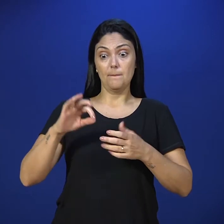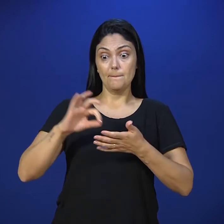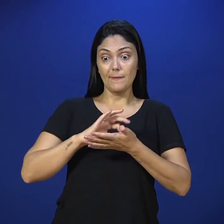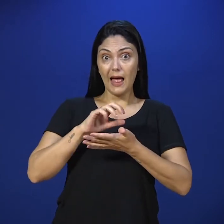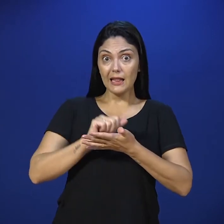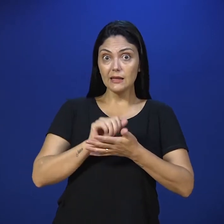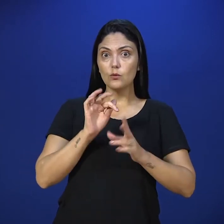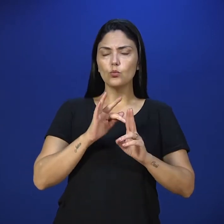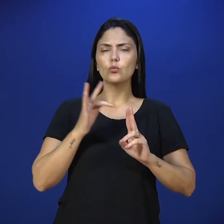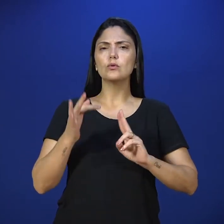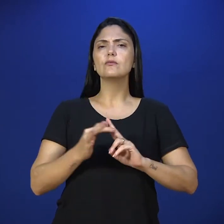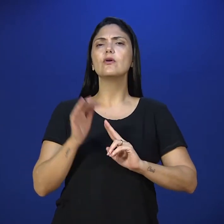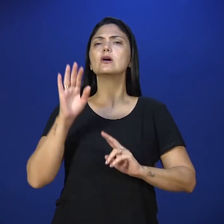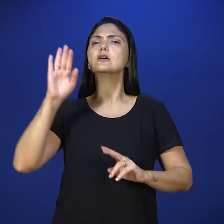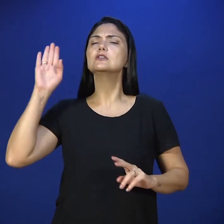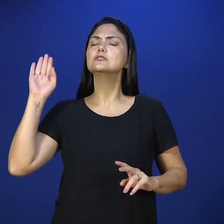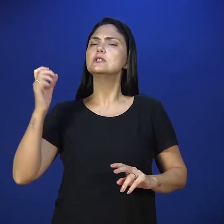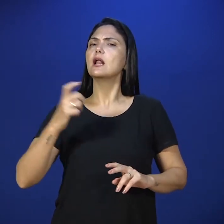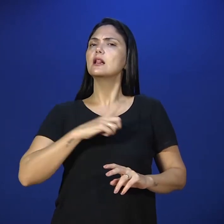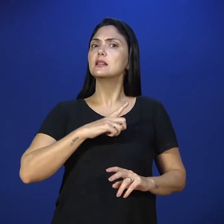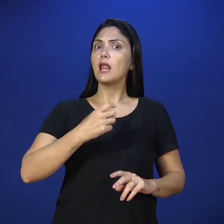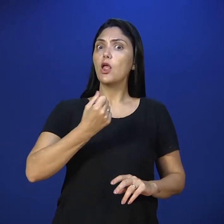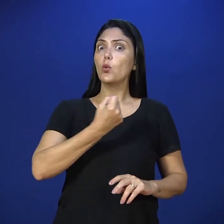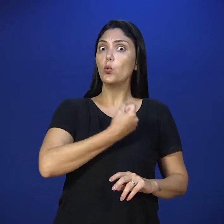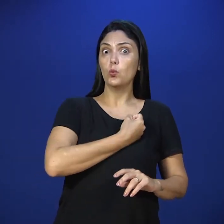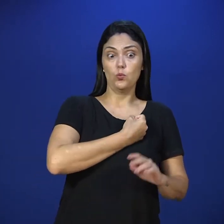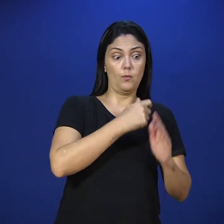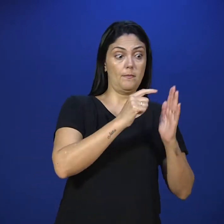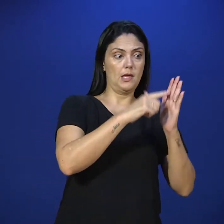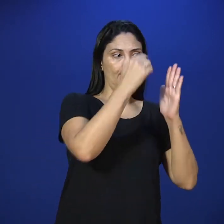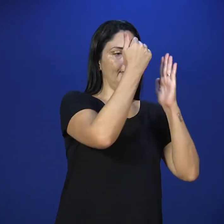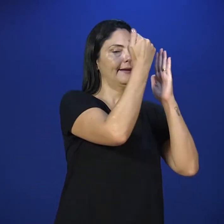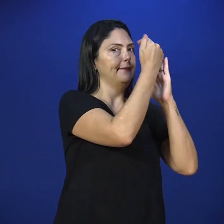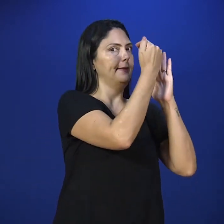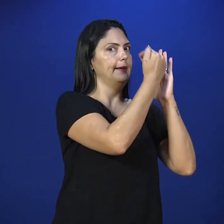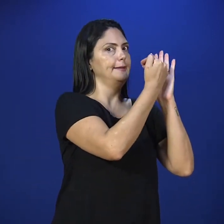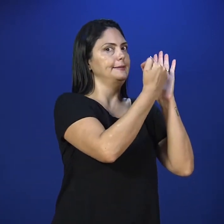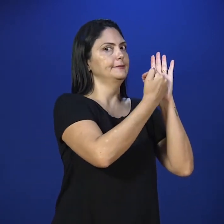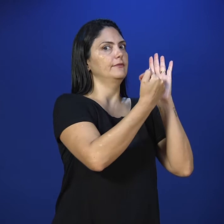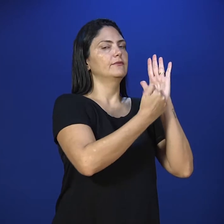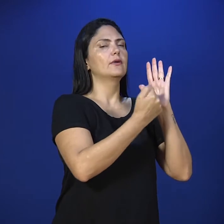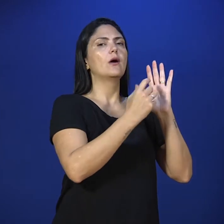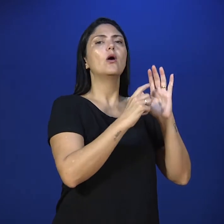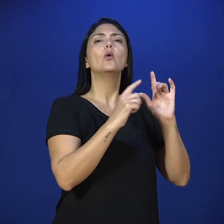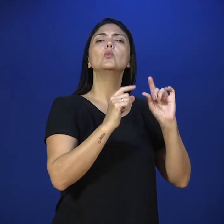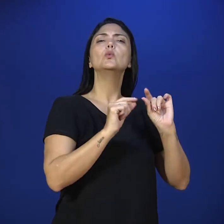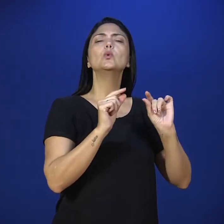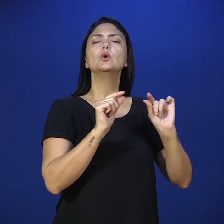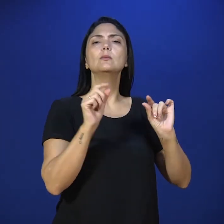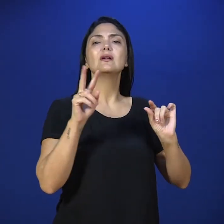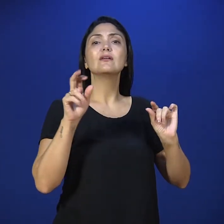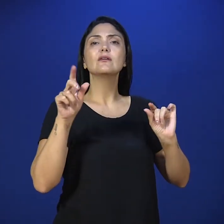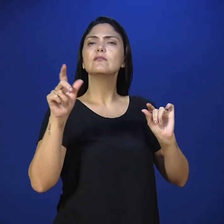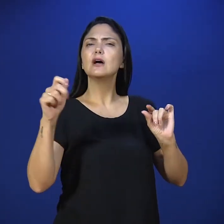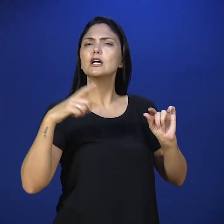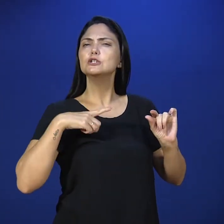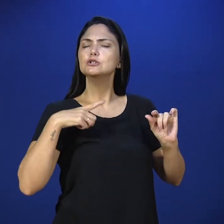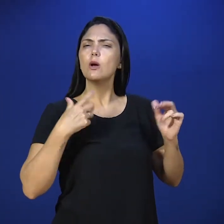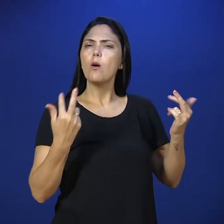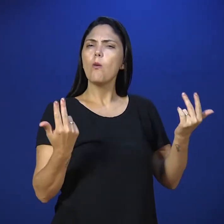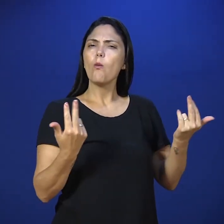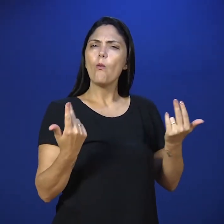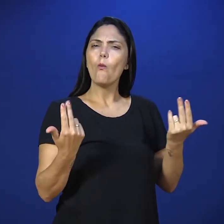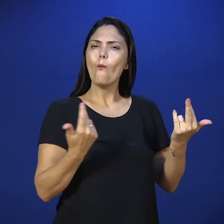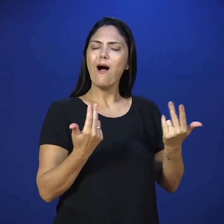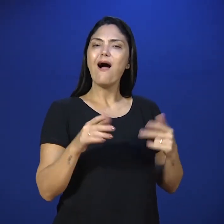Unifoa apenas aquele candidato cujo número de ordem de classificação for inferior ou igual ao número de vagas ofertadas no